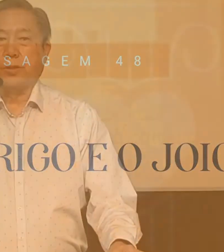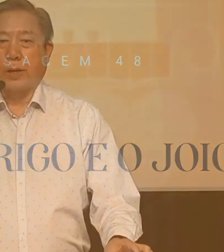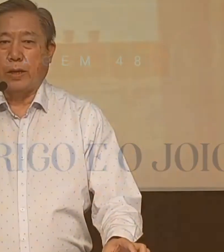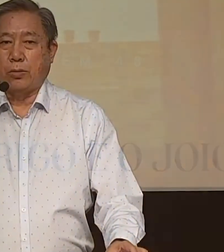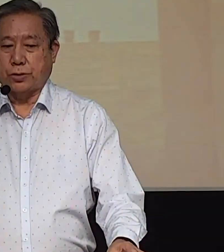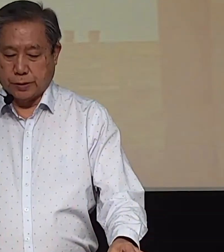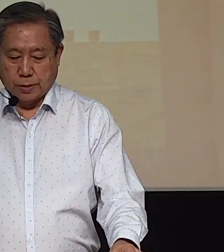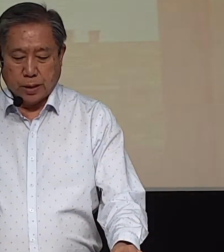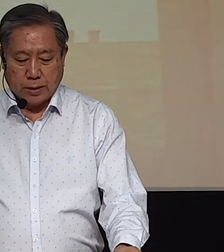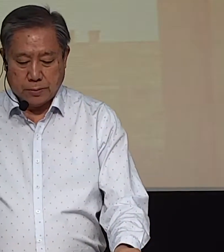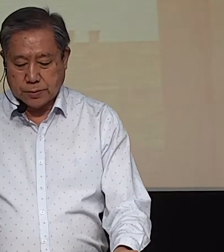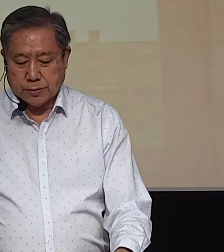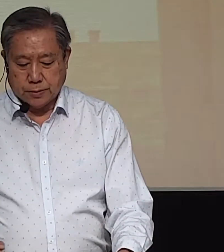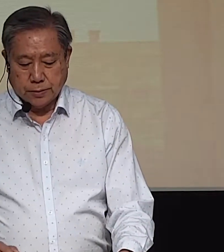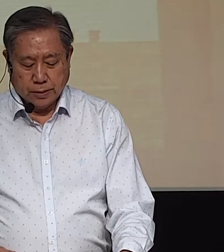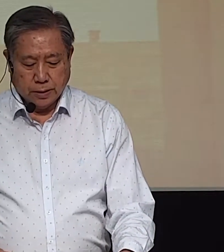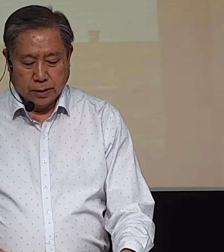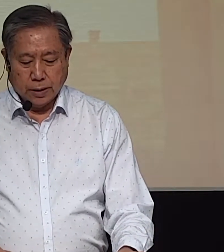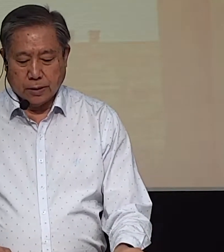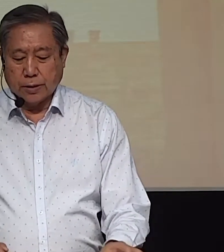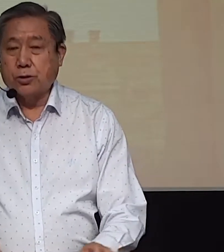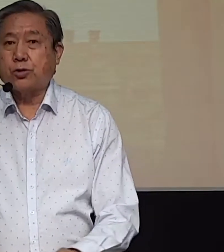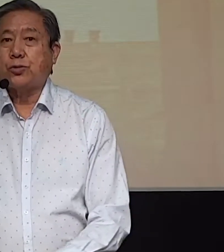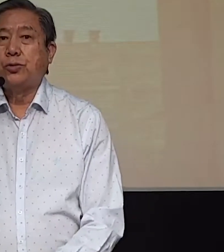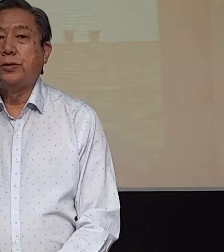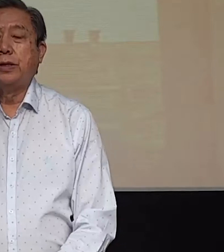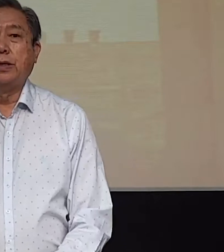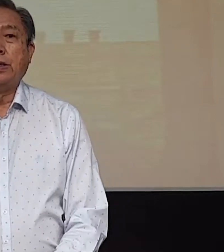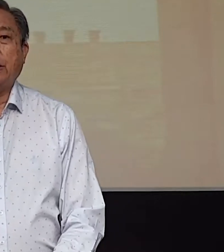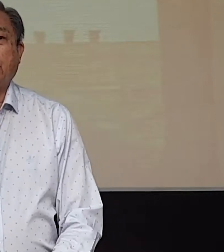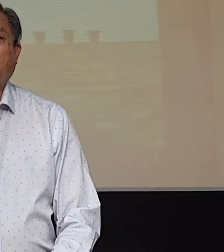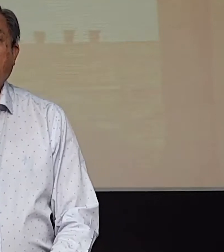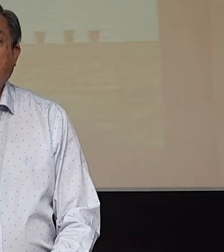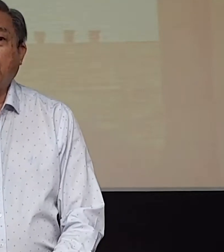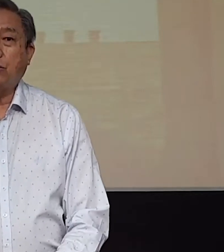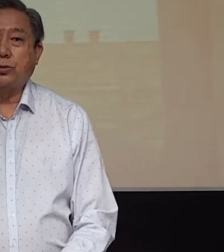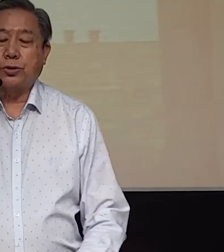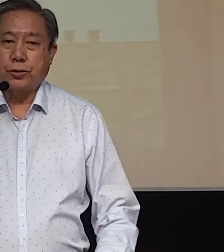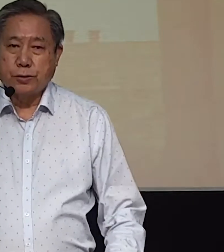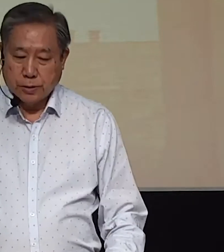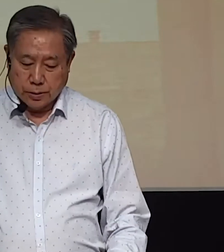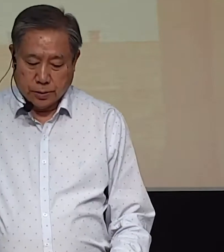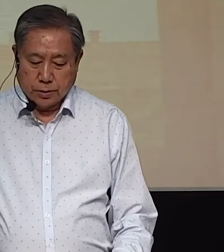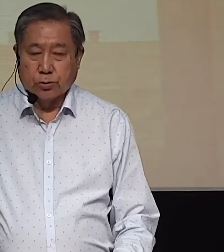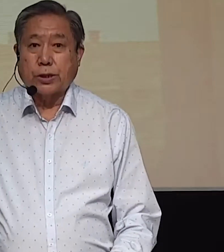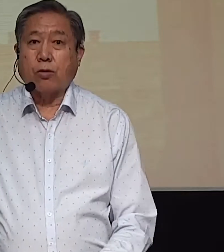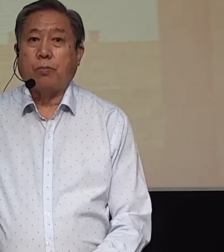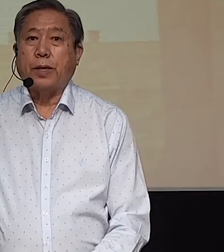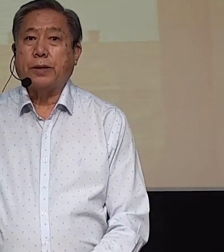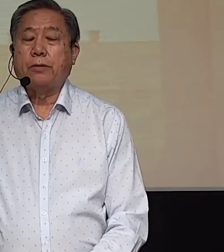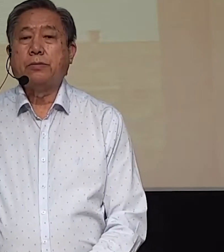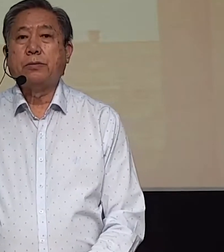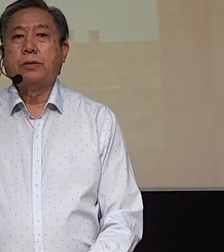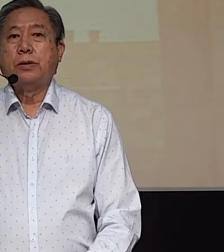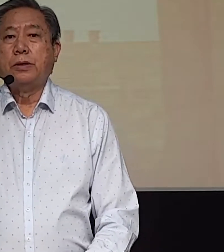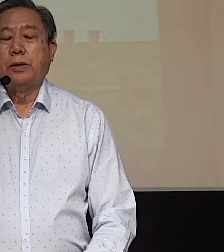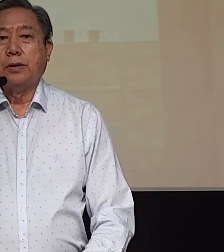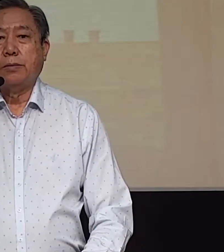Queridos irmãos e irmãs em Cristo, e também amigos que nos